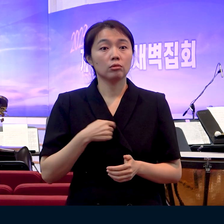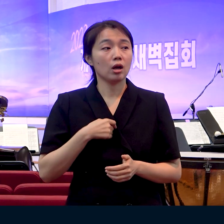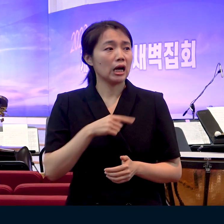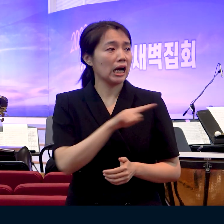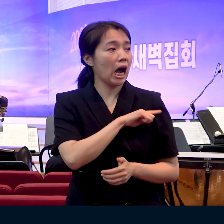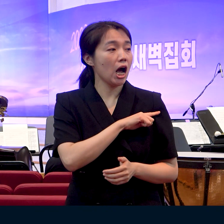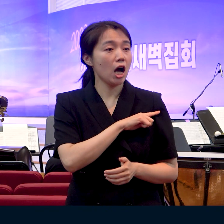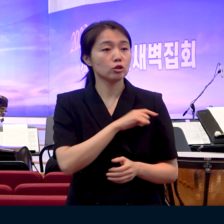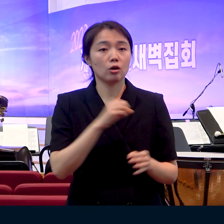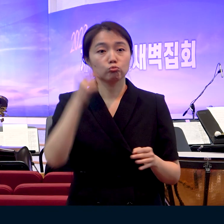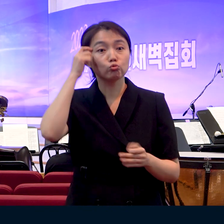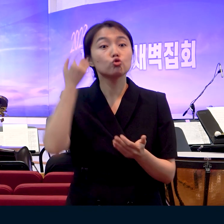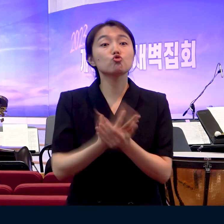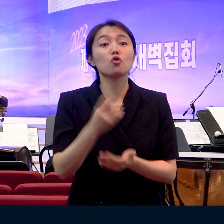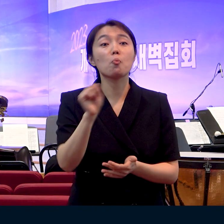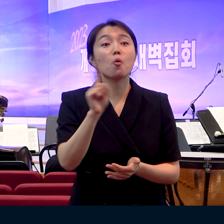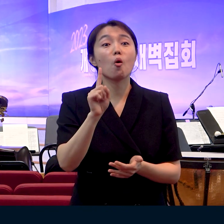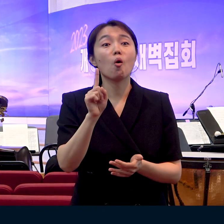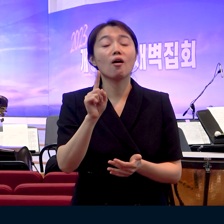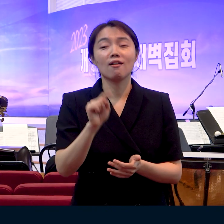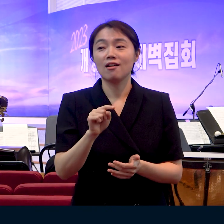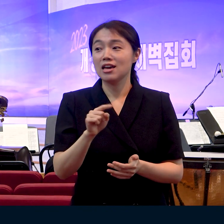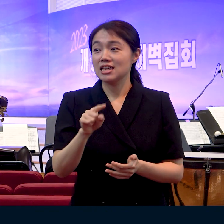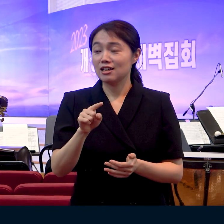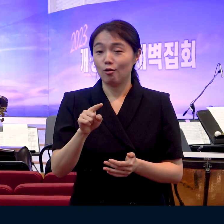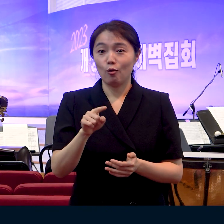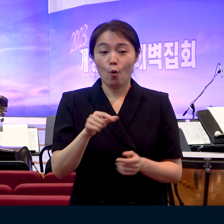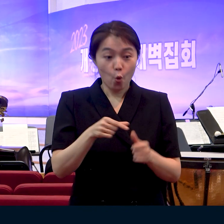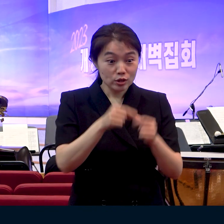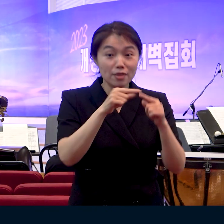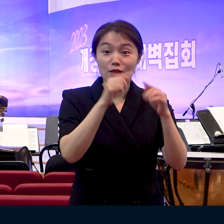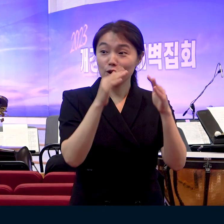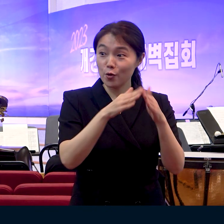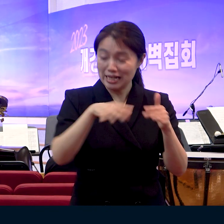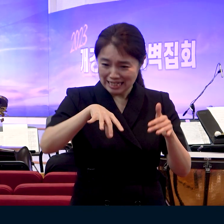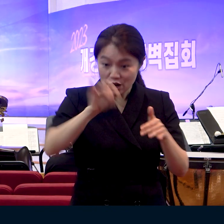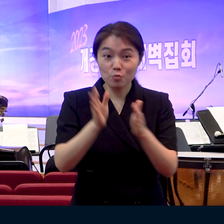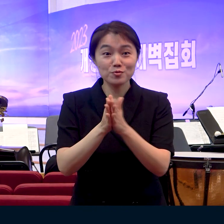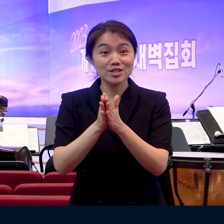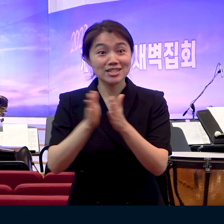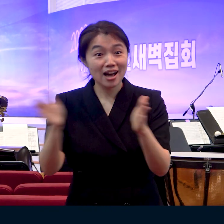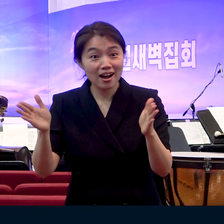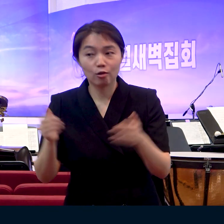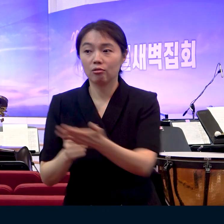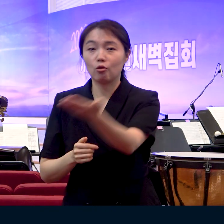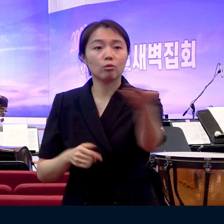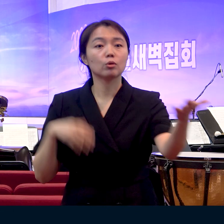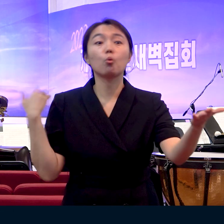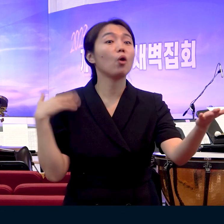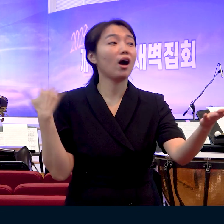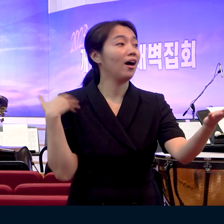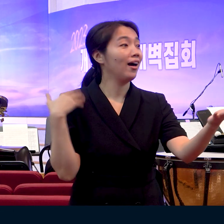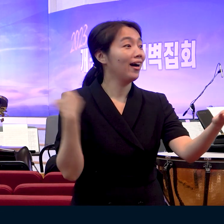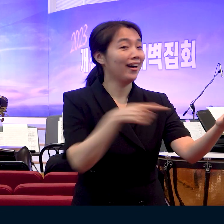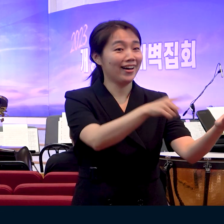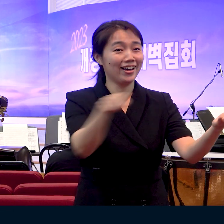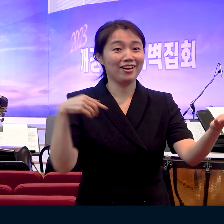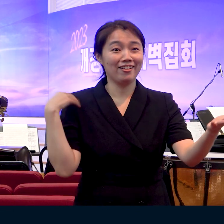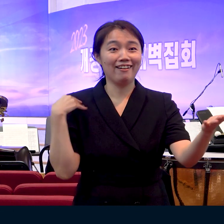놀란 건 뭐냐면요, 이 놀라운 사실을 호산나교회에 상당히 많은 사람들이 모른다는 사실이에요.